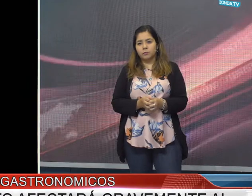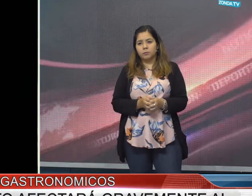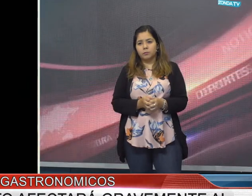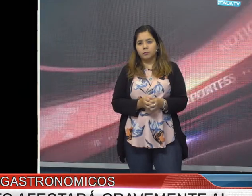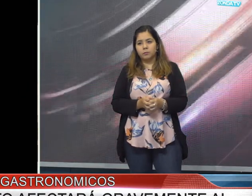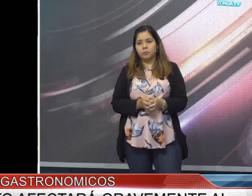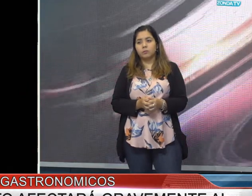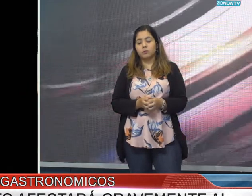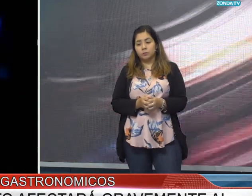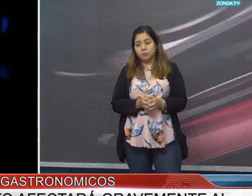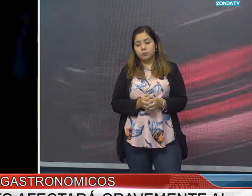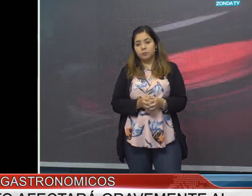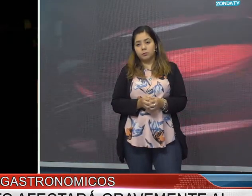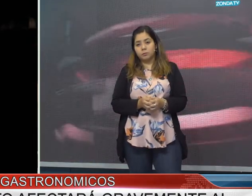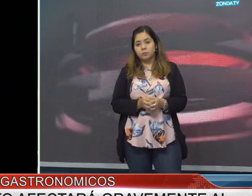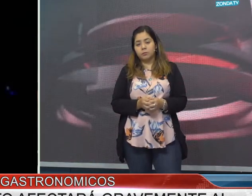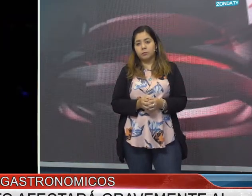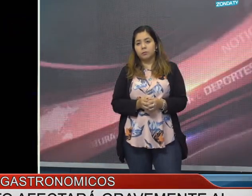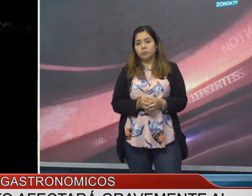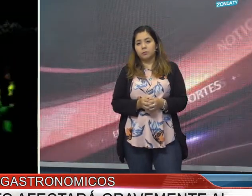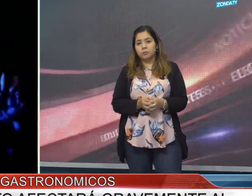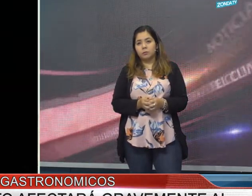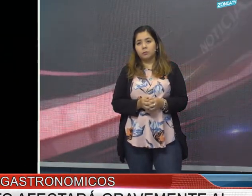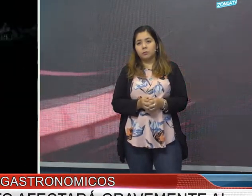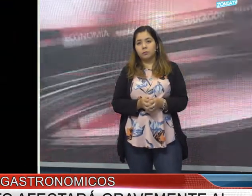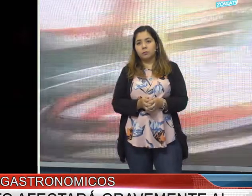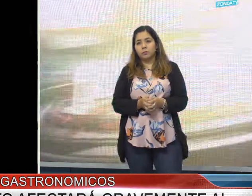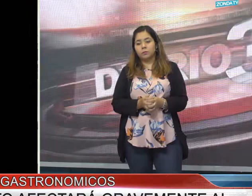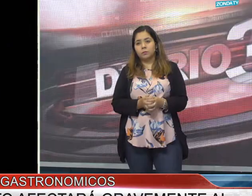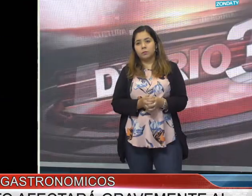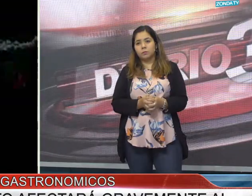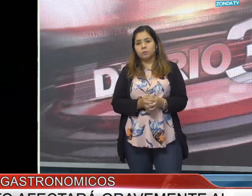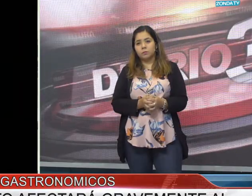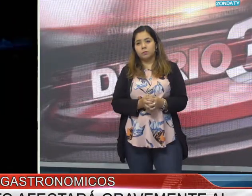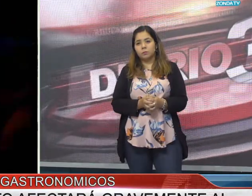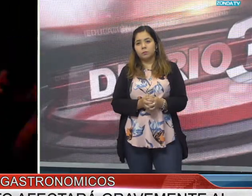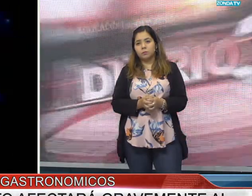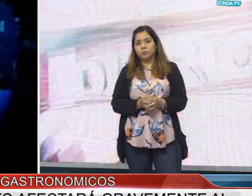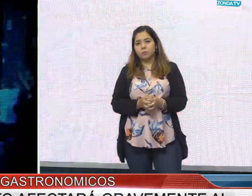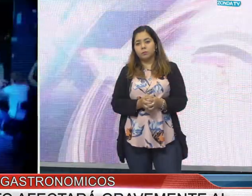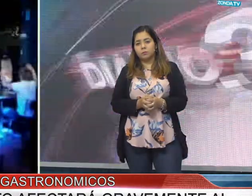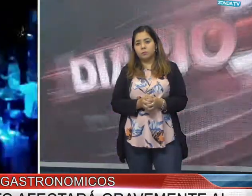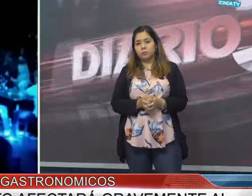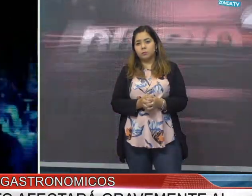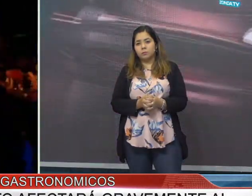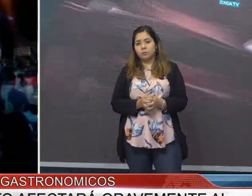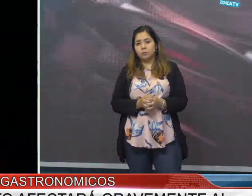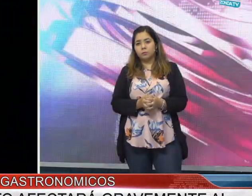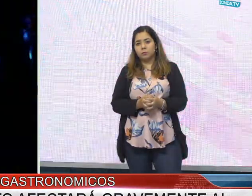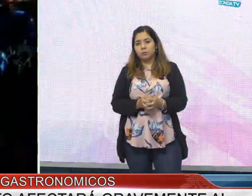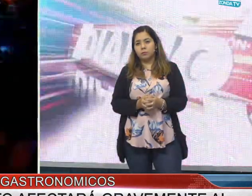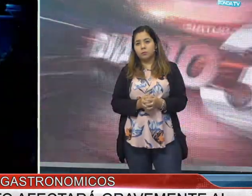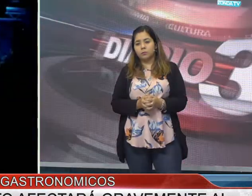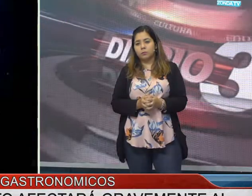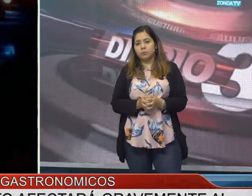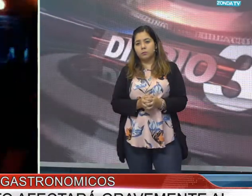les sirve, que no funciona, y a otros, algunos sí. Pero bueno, el sector está bastante preocupado.